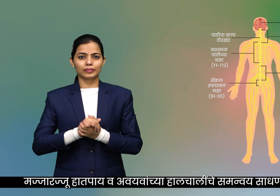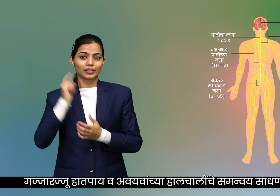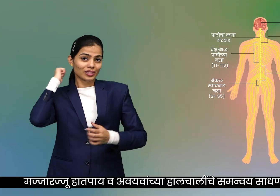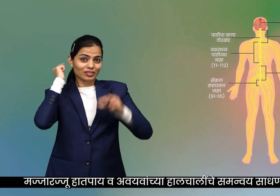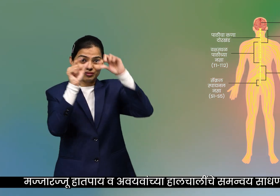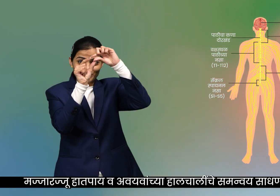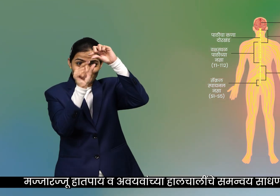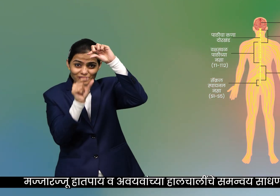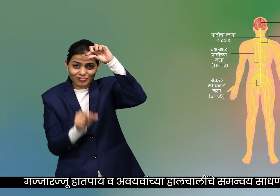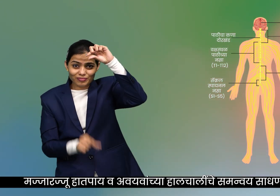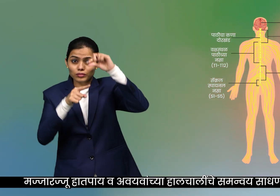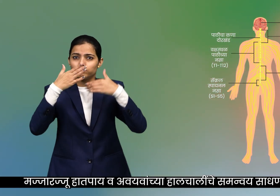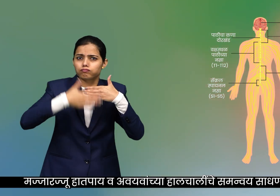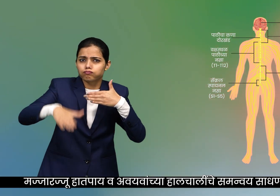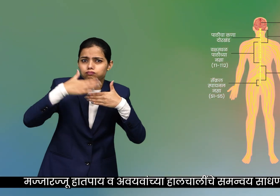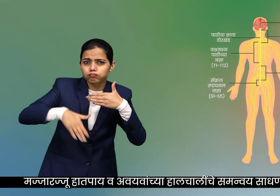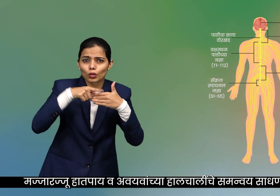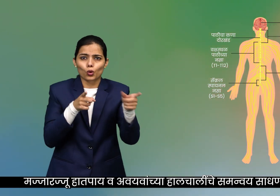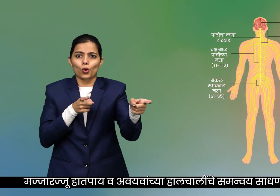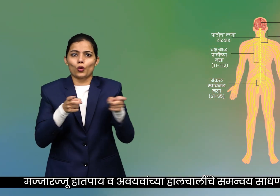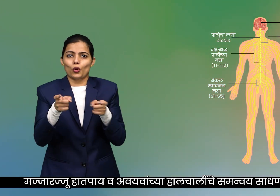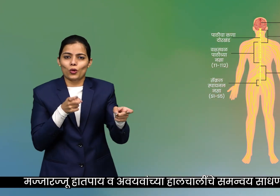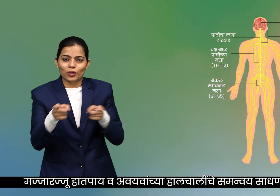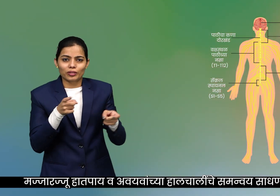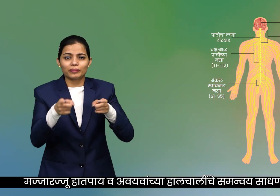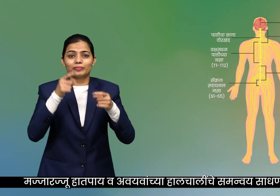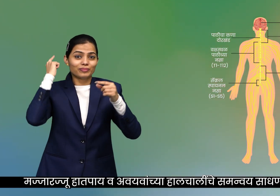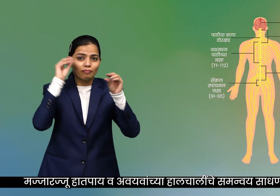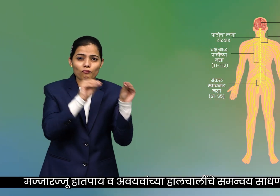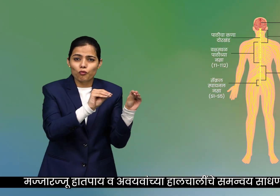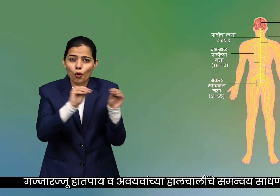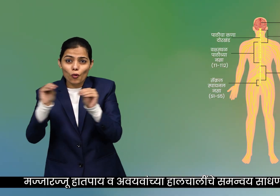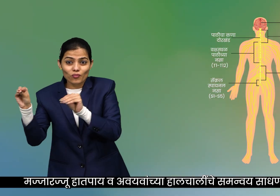मज्जारज्जू हातपाय व अवयवांच्या हालचालींचे समन्वय साधण्याचे काम करते